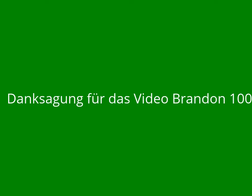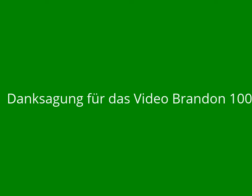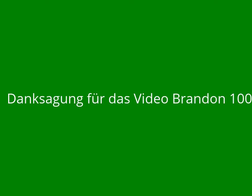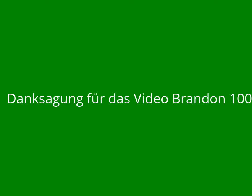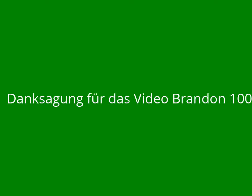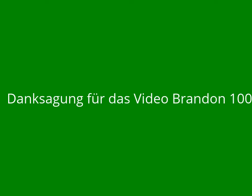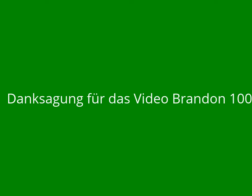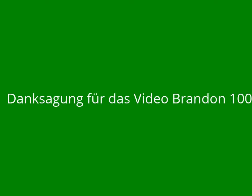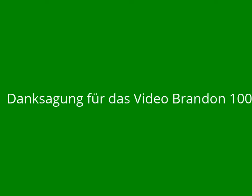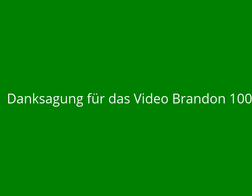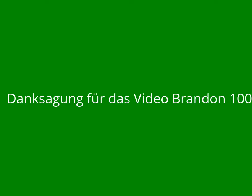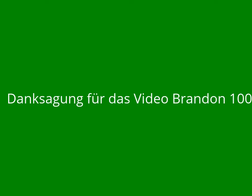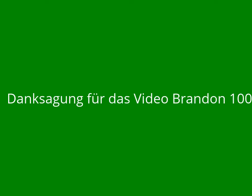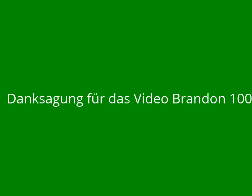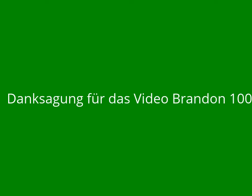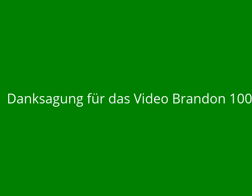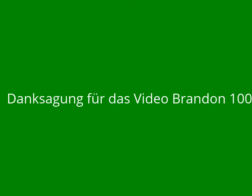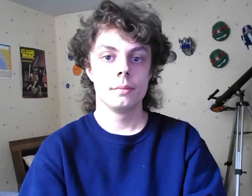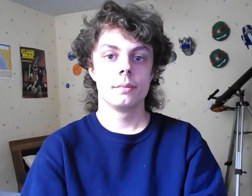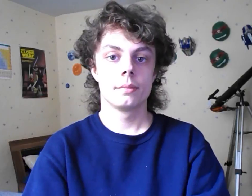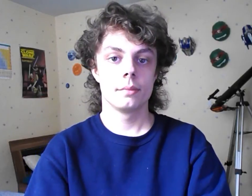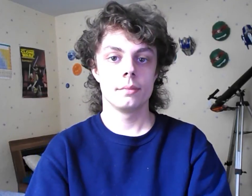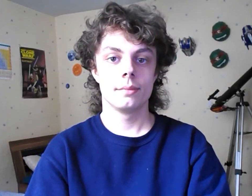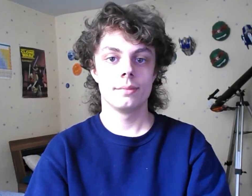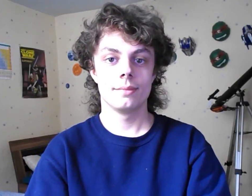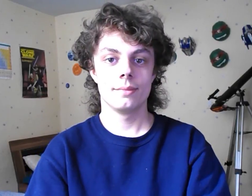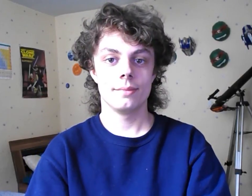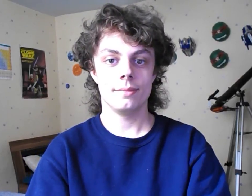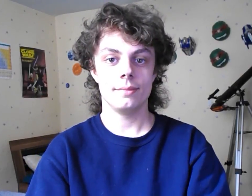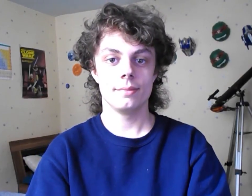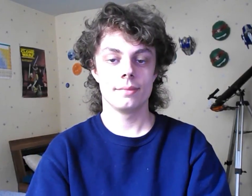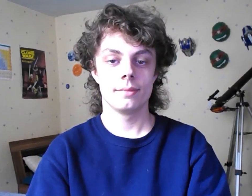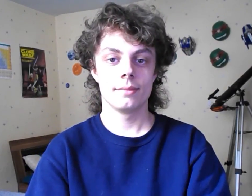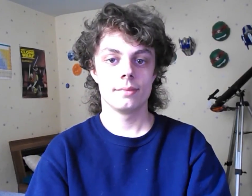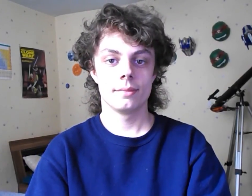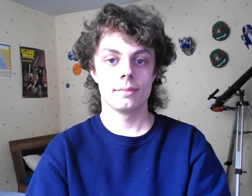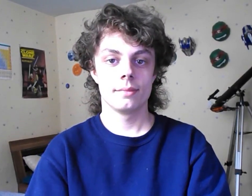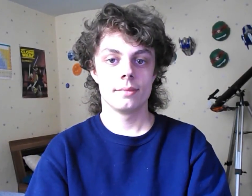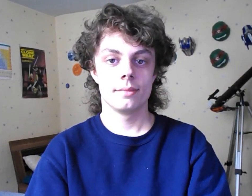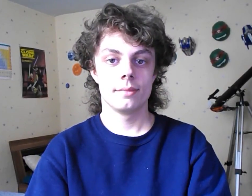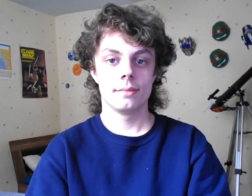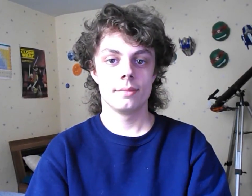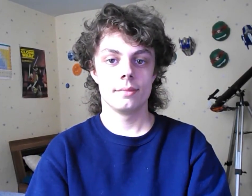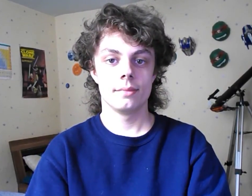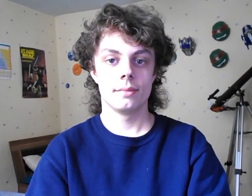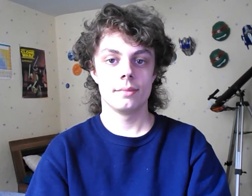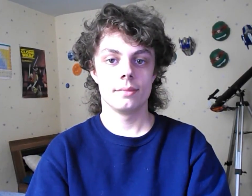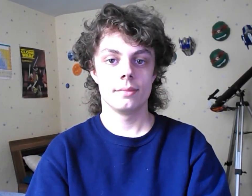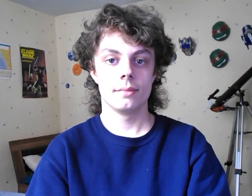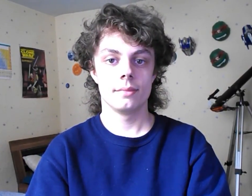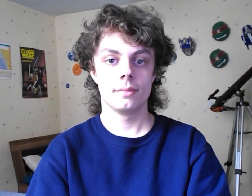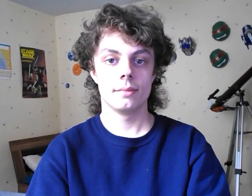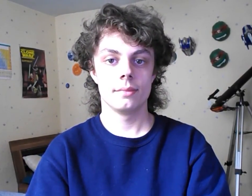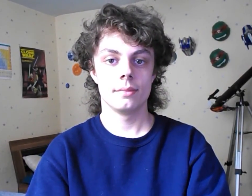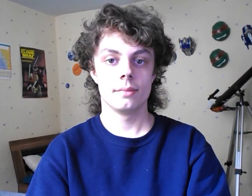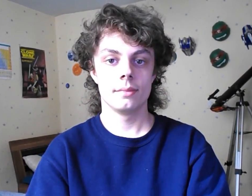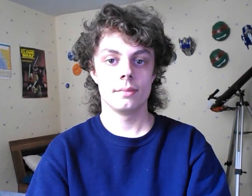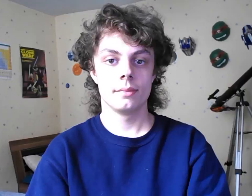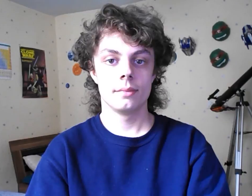100, war sozusagen ein riesiges Dankeschön an eure Beteiligung. Muss ich nochmal sagen, weil das ist echt schön.